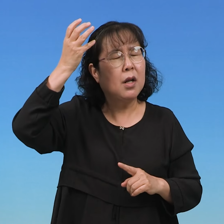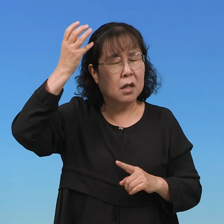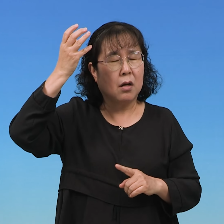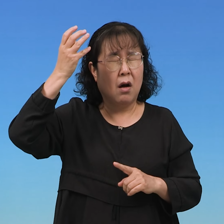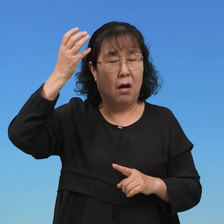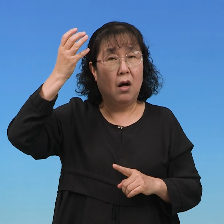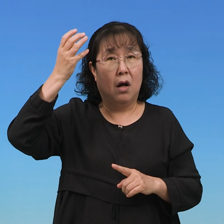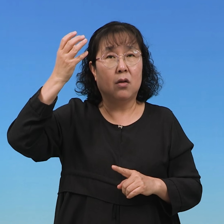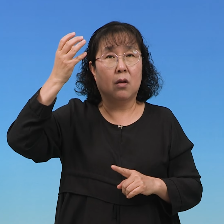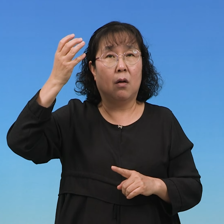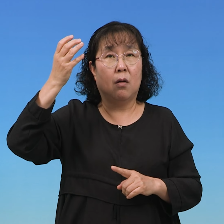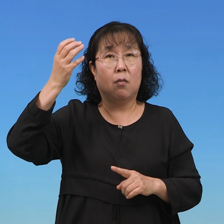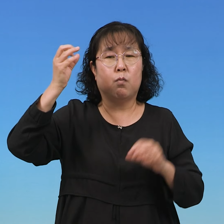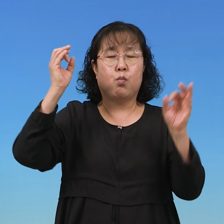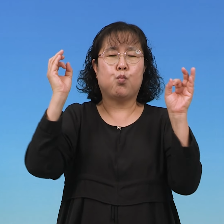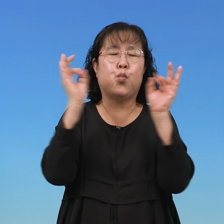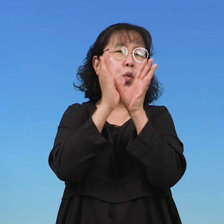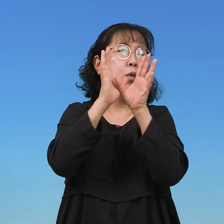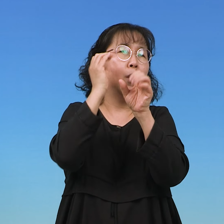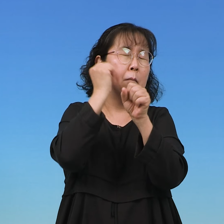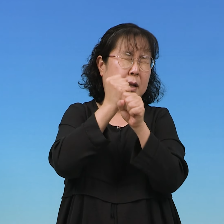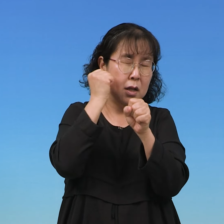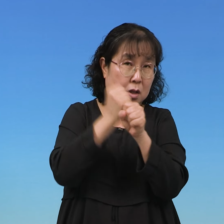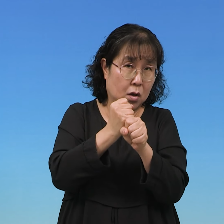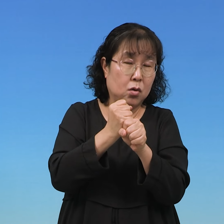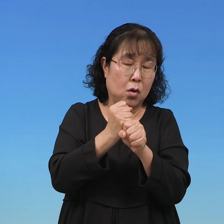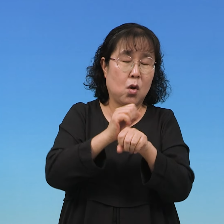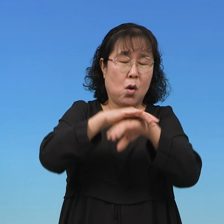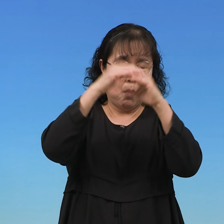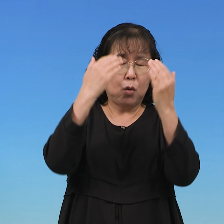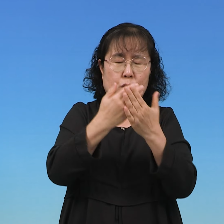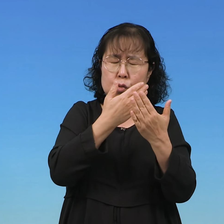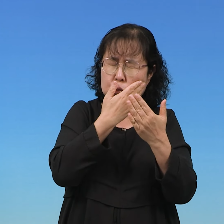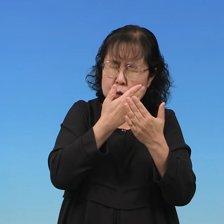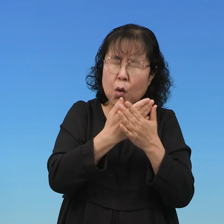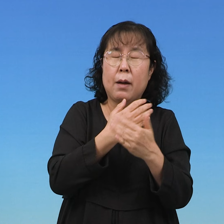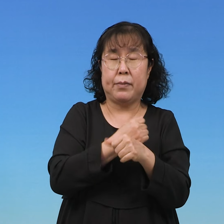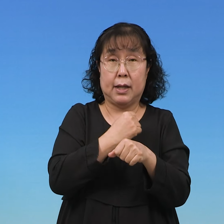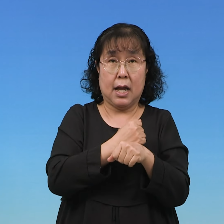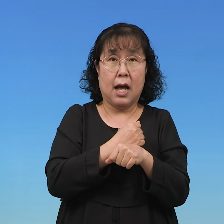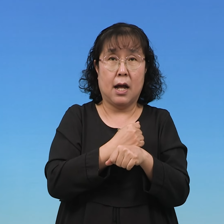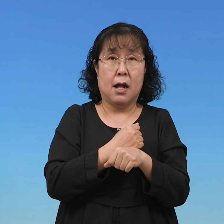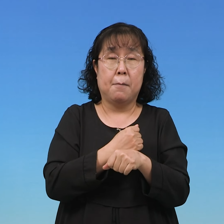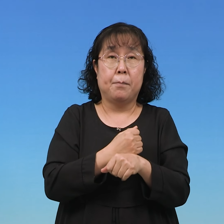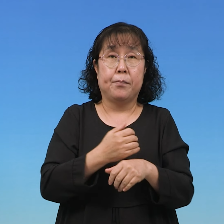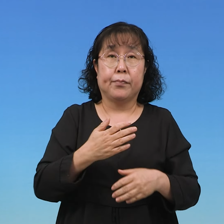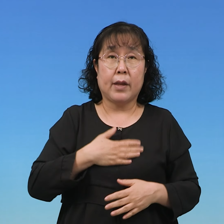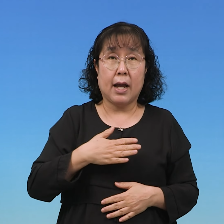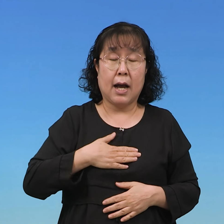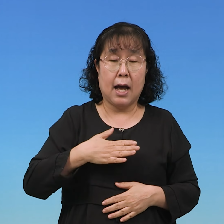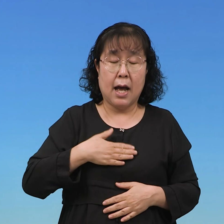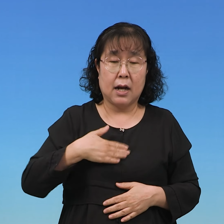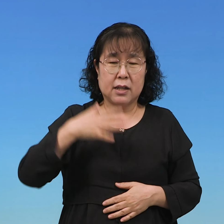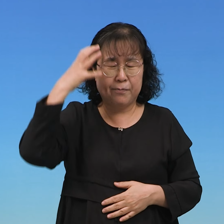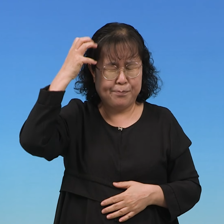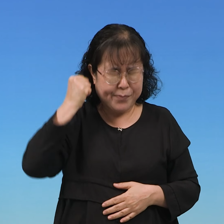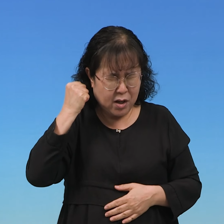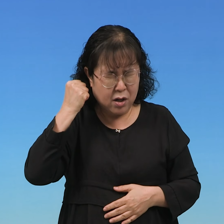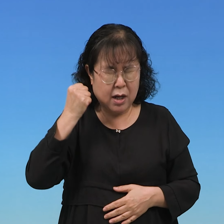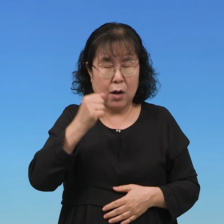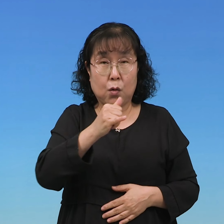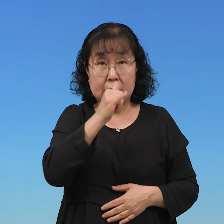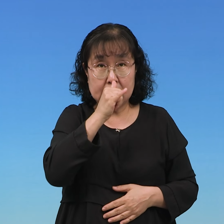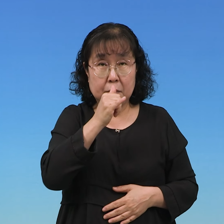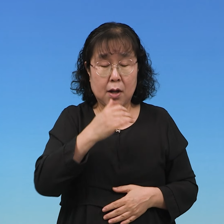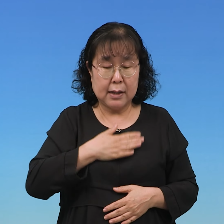거예요. 떠나보내는 겁니다. 이 얽어매이는 것에 매여 있어서 이거를 안 보내고 자기가 움켜쥐고